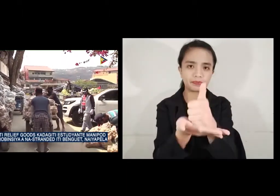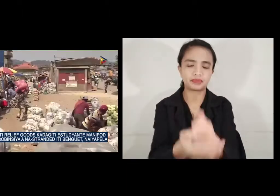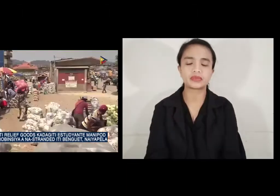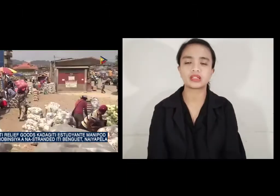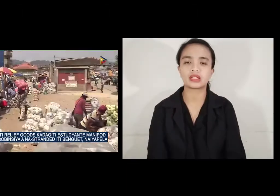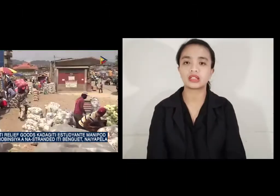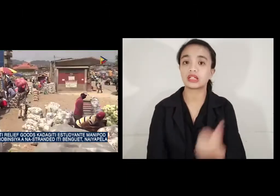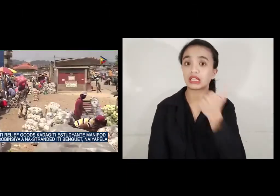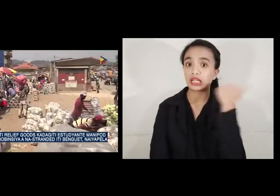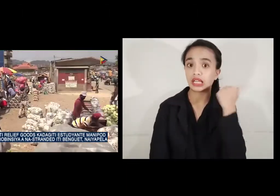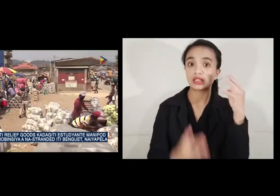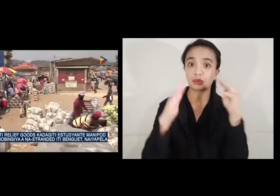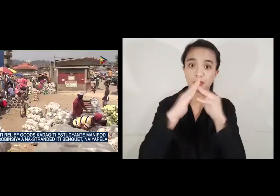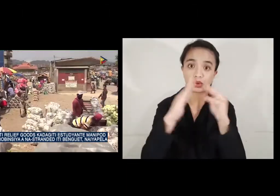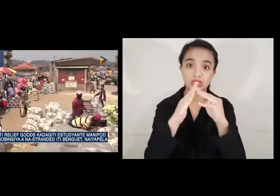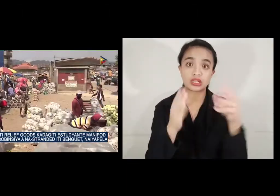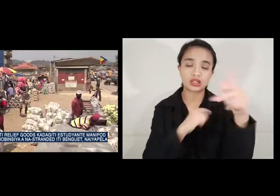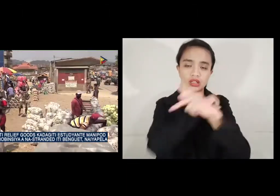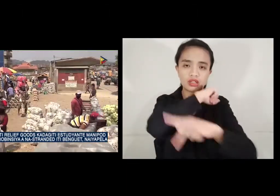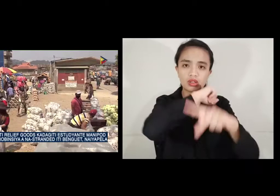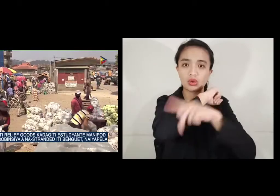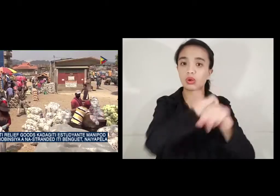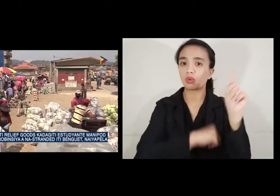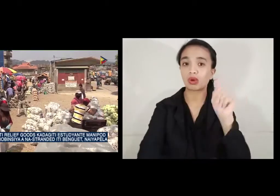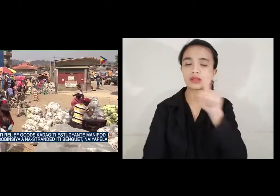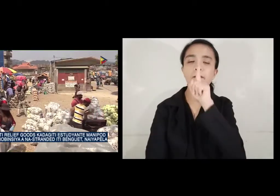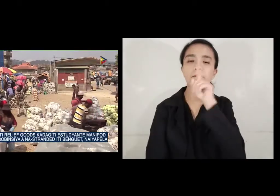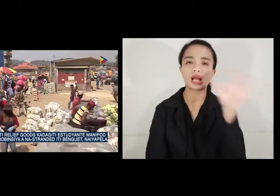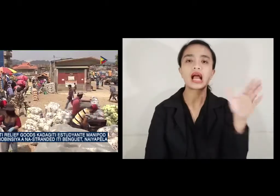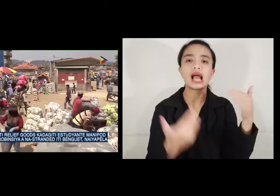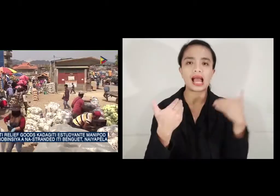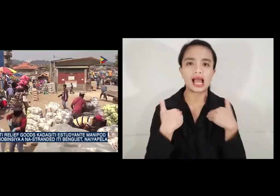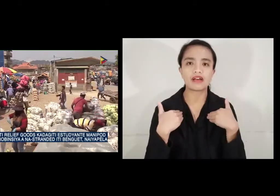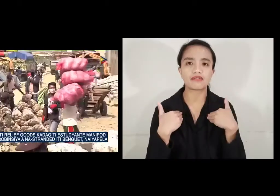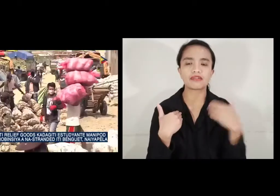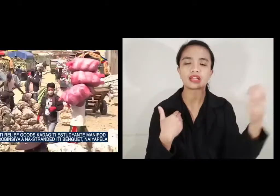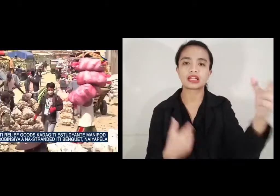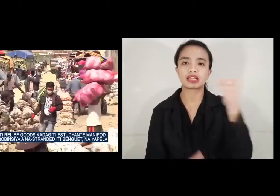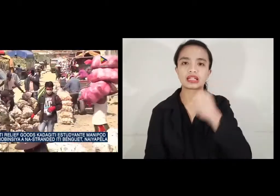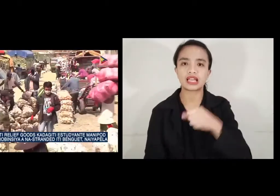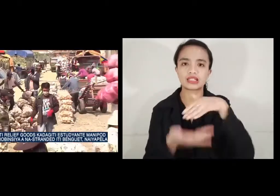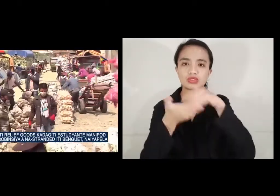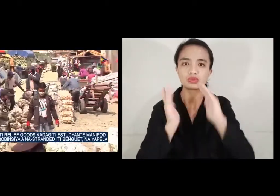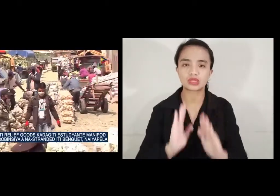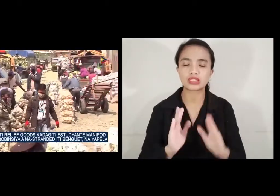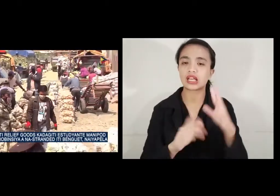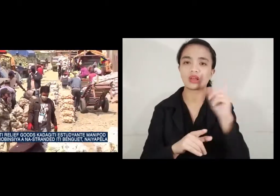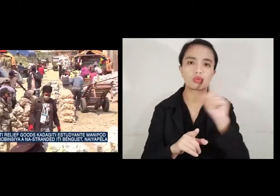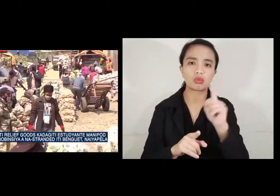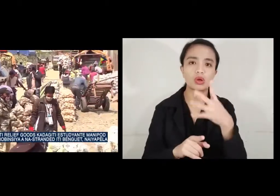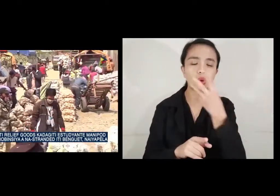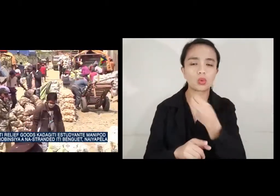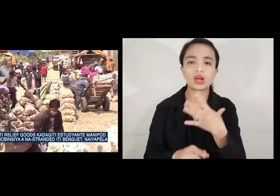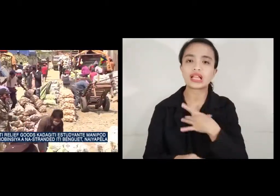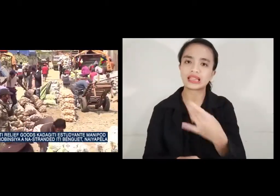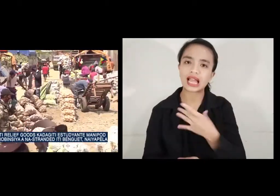iti ayuda. Kadagiti dadto mga munisipalidad iti probinsya inkarida nga adda ti mangala kadagiti estudyante ken kadagiti kayat da nga agawid